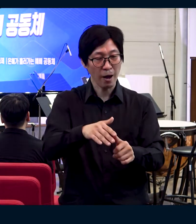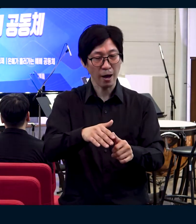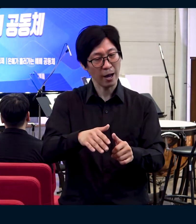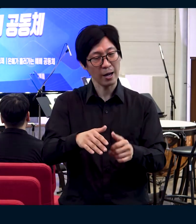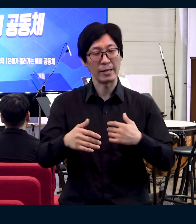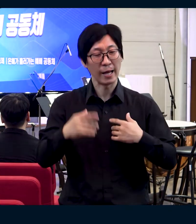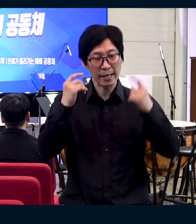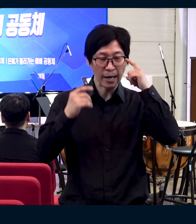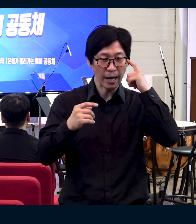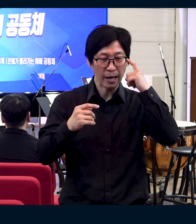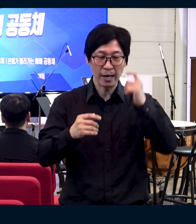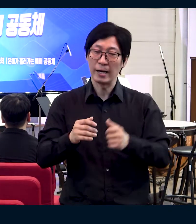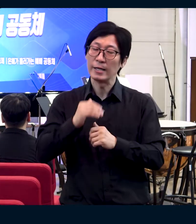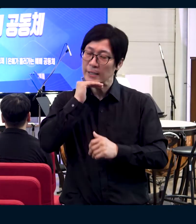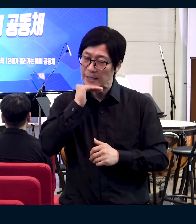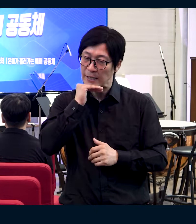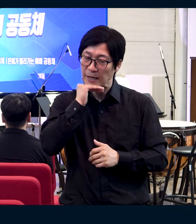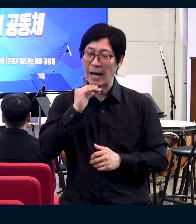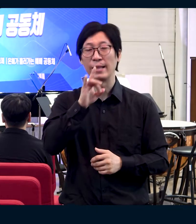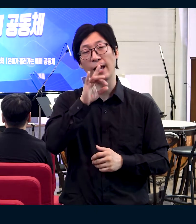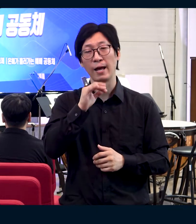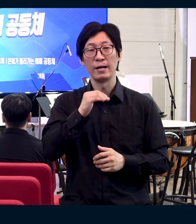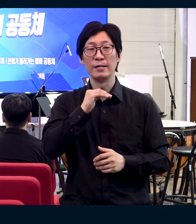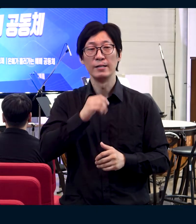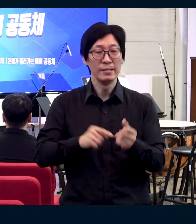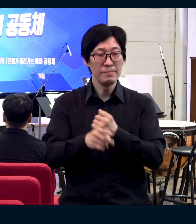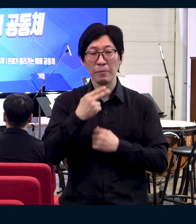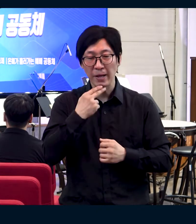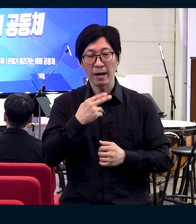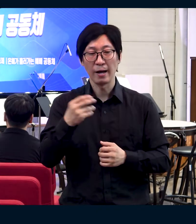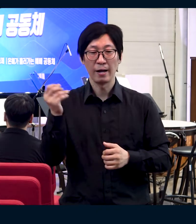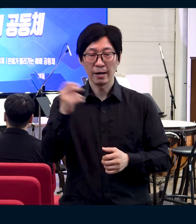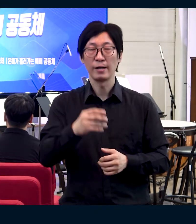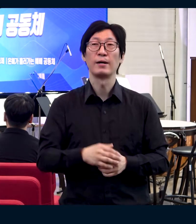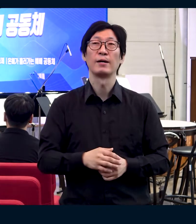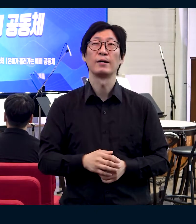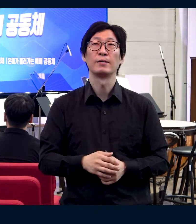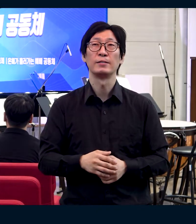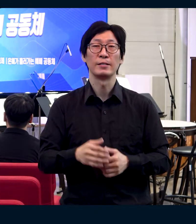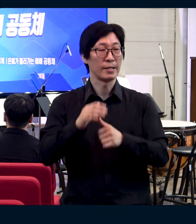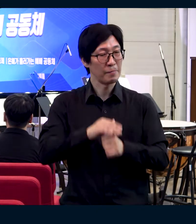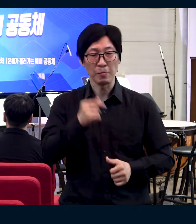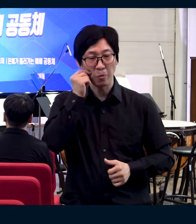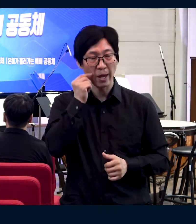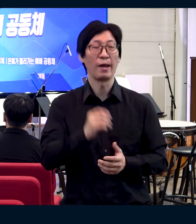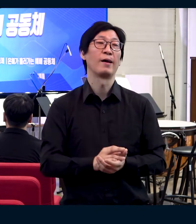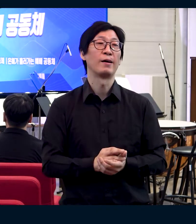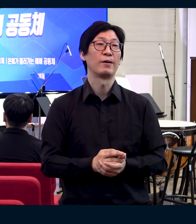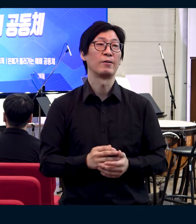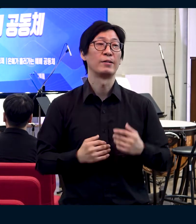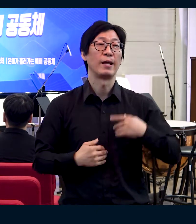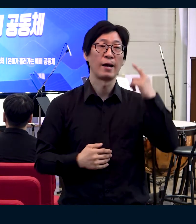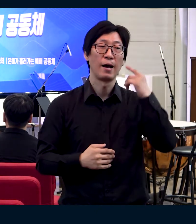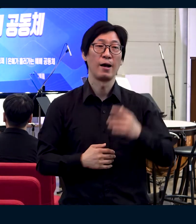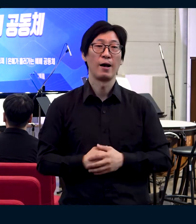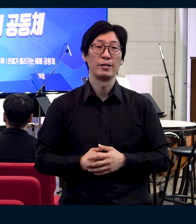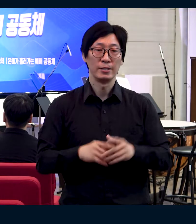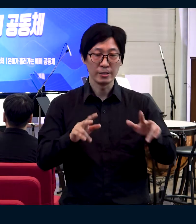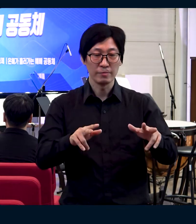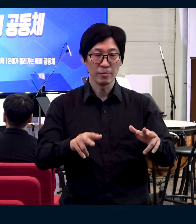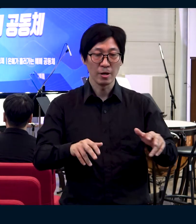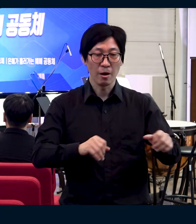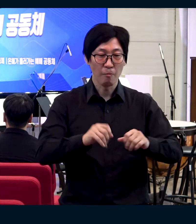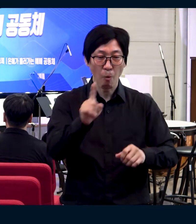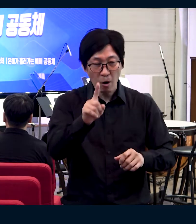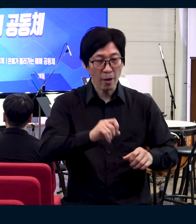끝났다. 더 기다리는 것은 의미가 없다. 더 가봤자 뻔하다. 더 이상은 참을 수 없다. 뭔가 해야